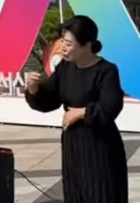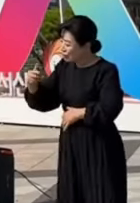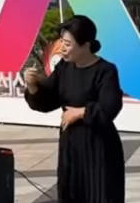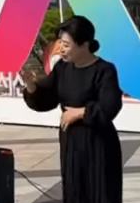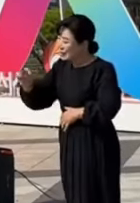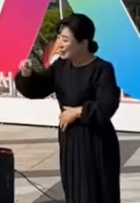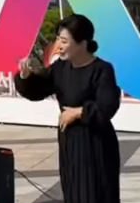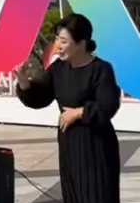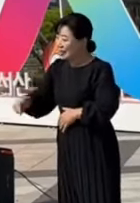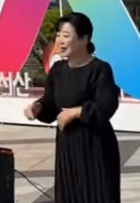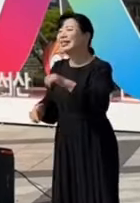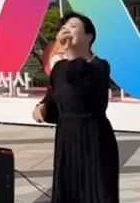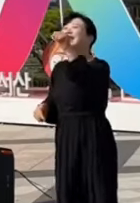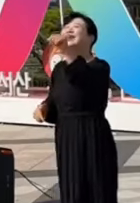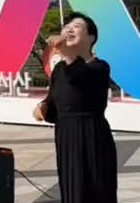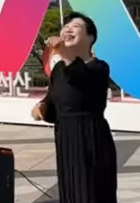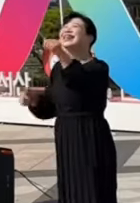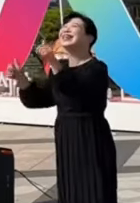이 다섯 년놈들은